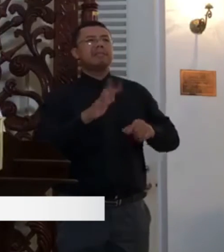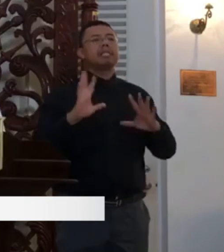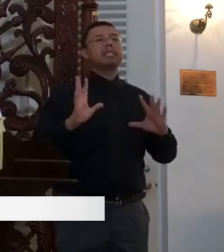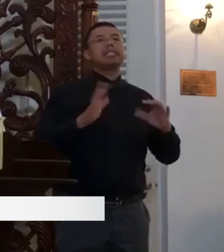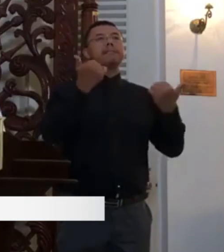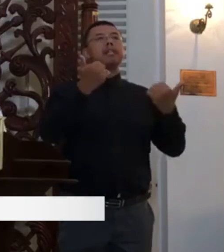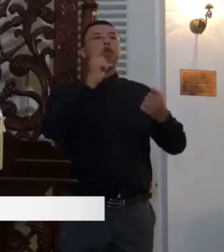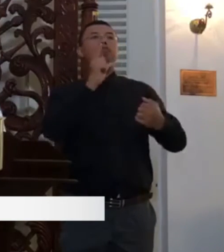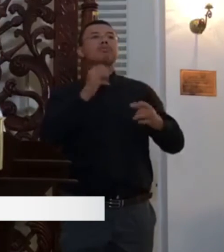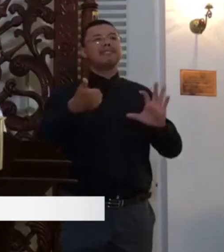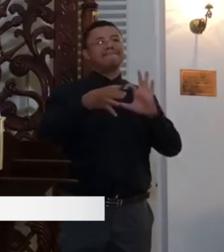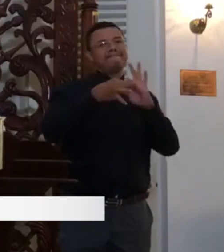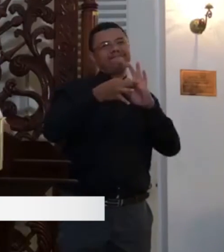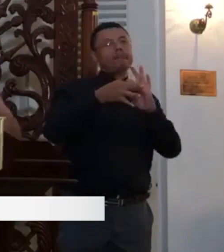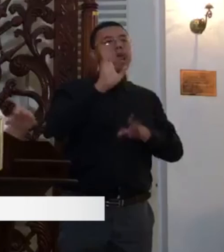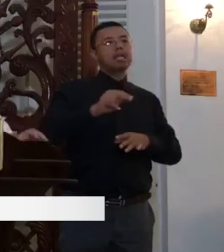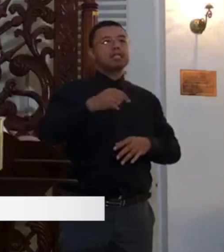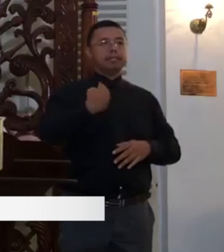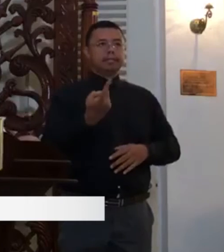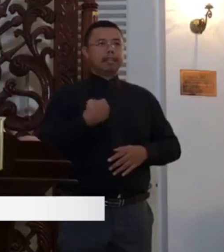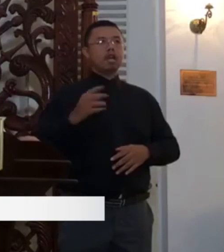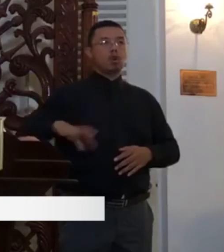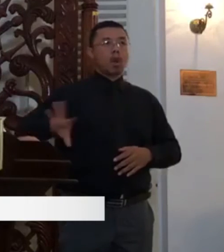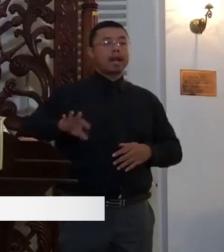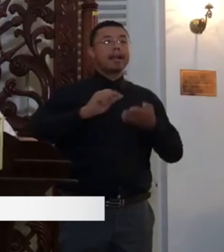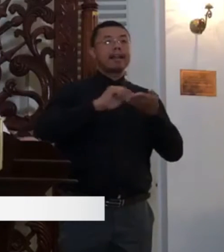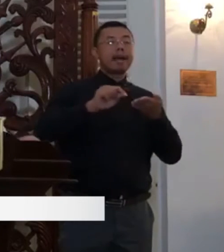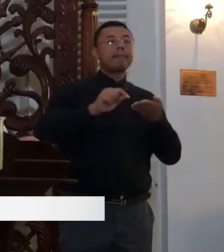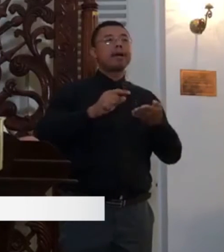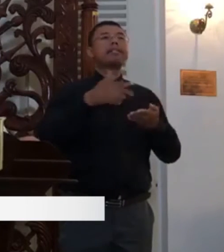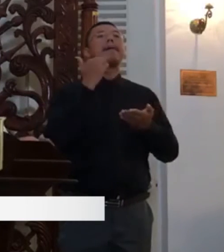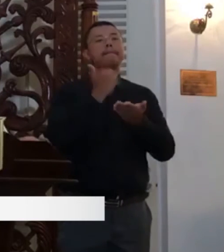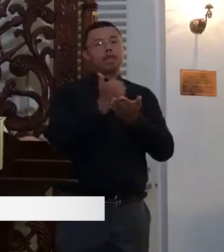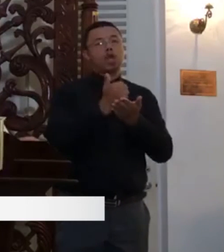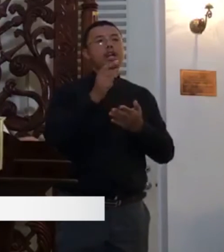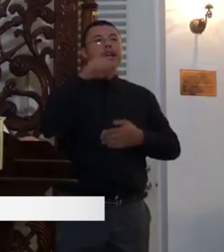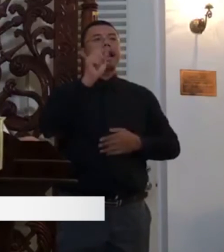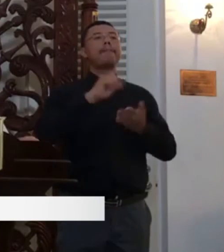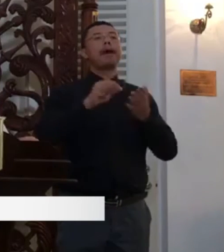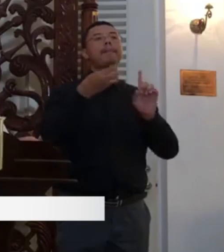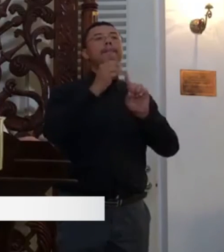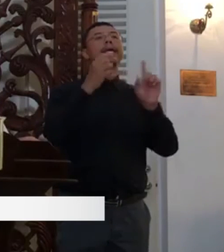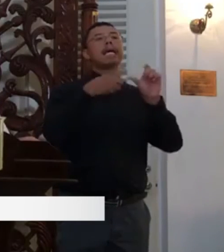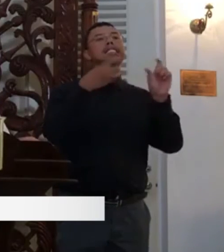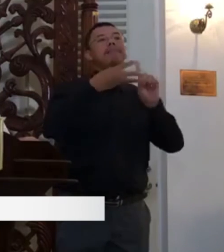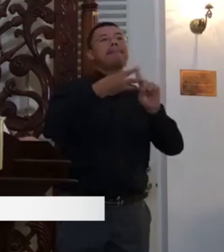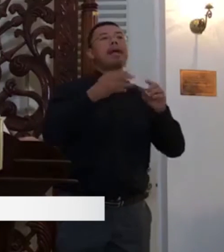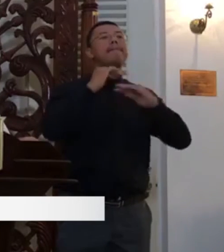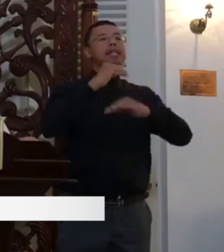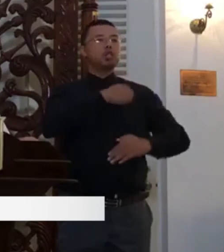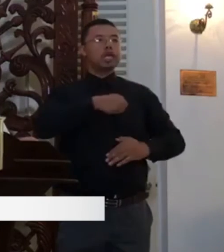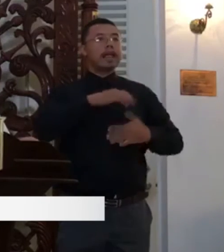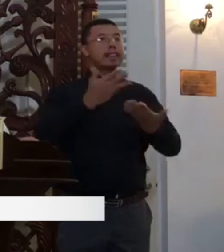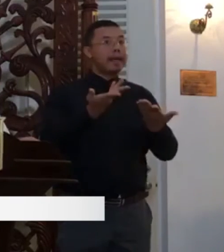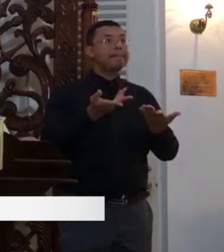kesempatan untuk mengeratkan di antara kita. Namanya memang pembatasan sosial, tapi harus menjadi